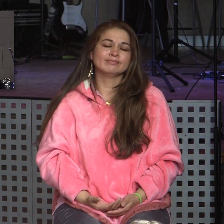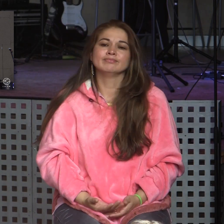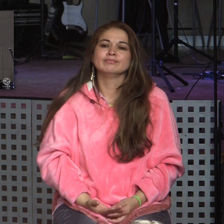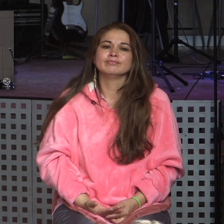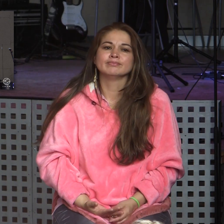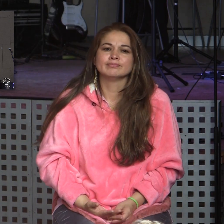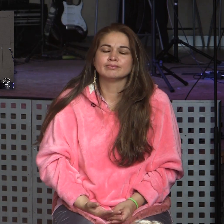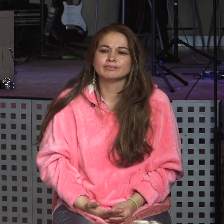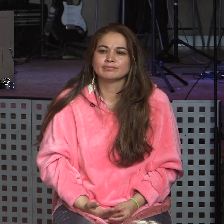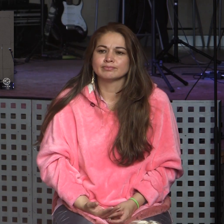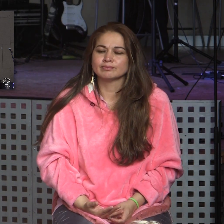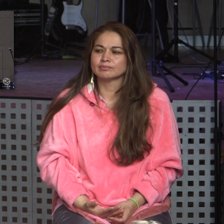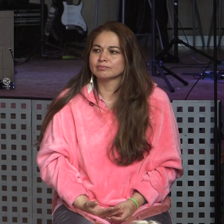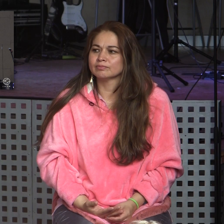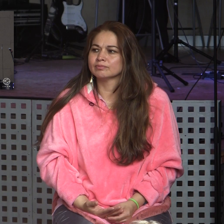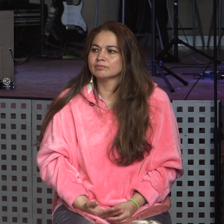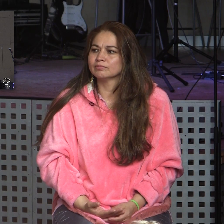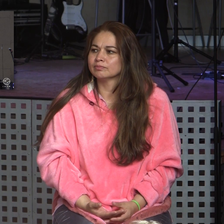La ley.